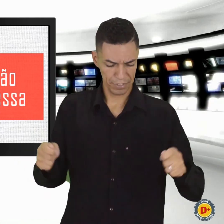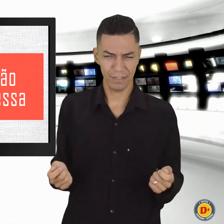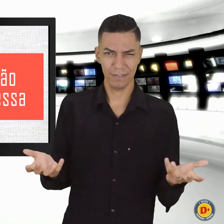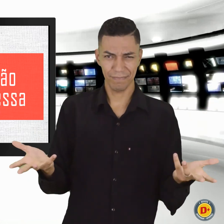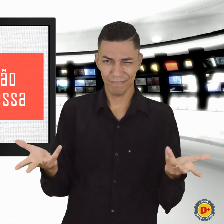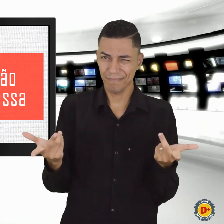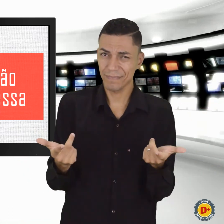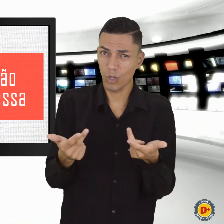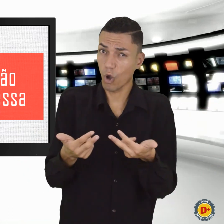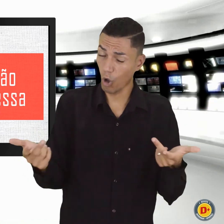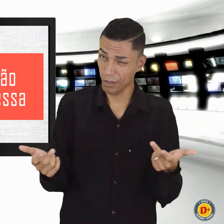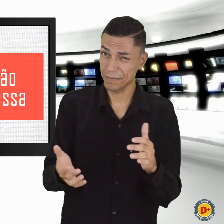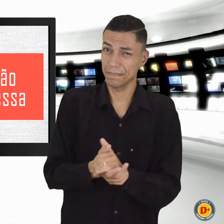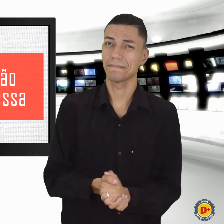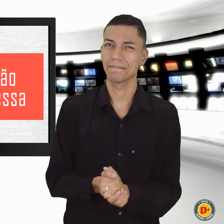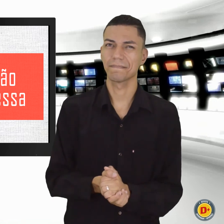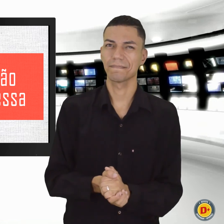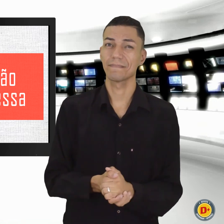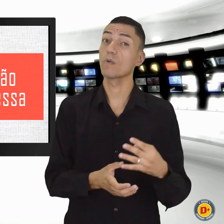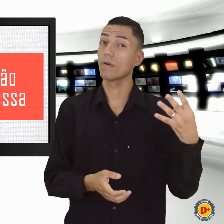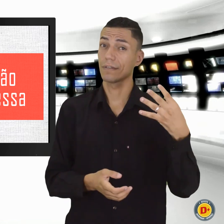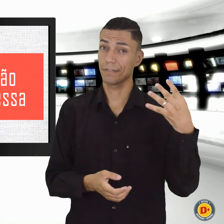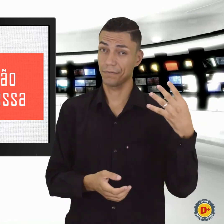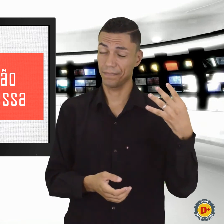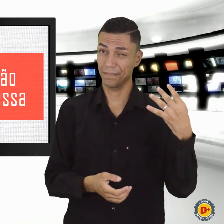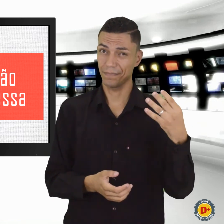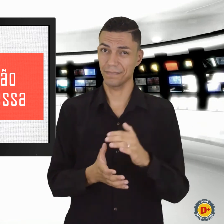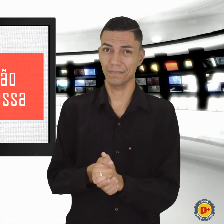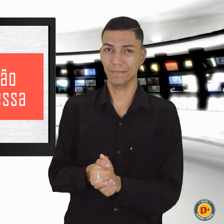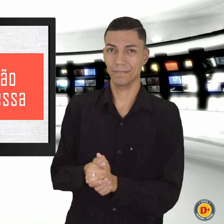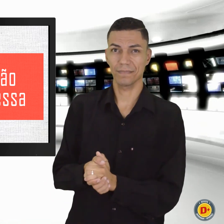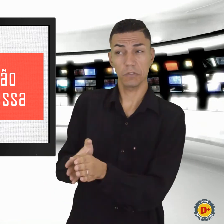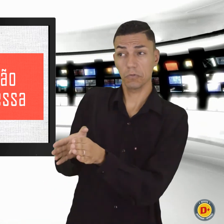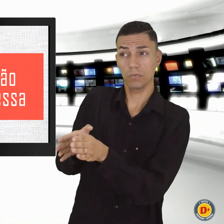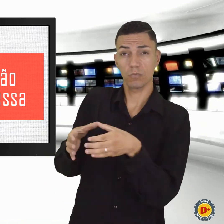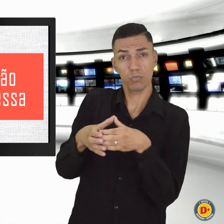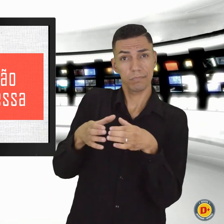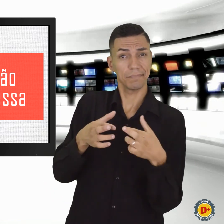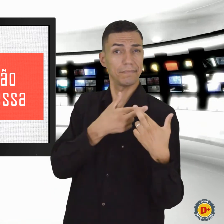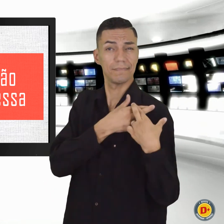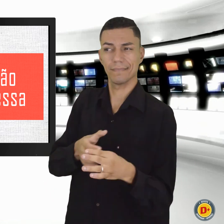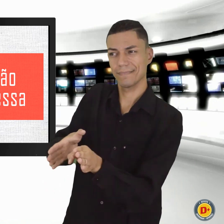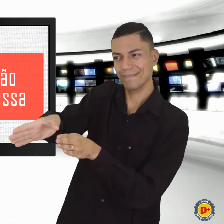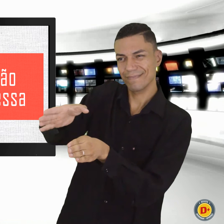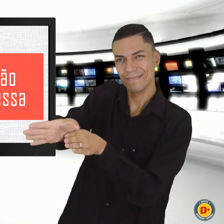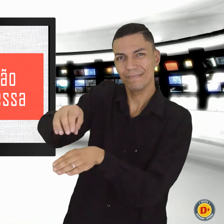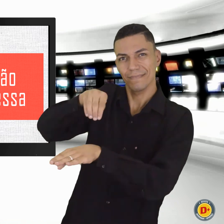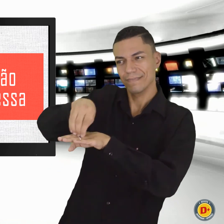4. Oferta de aconselhamento e de apoio aos empregadores, com vistas